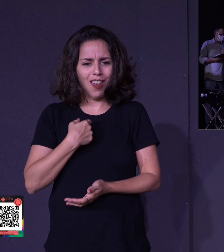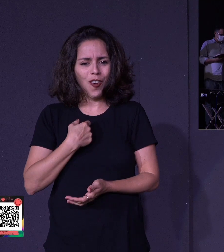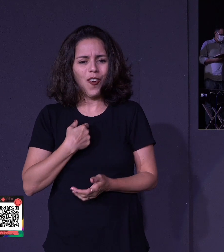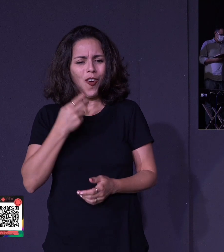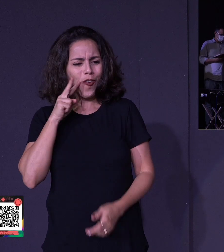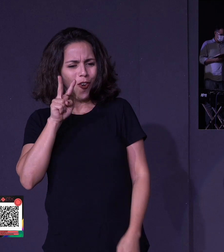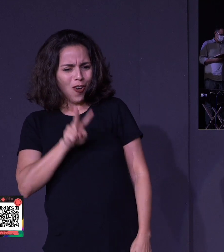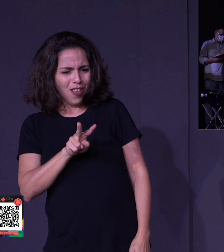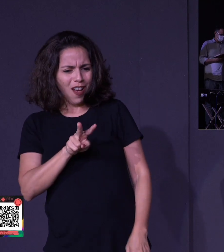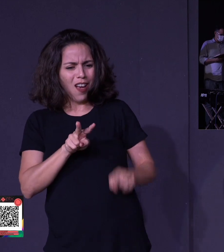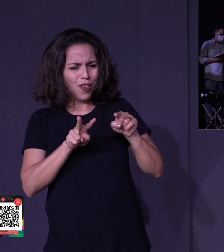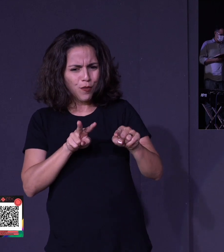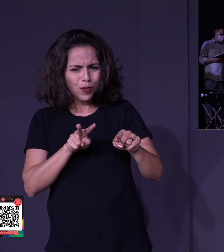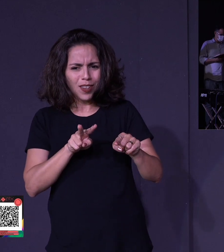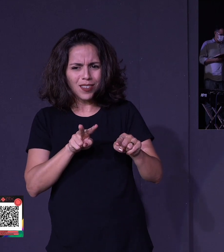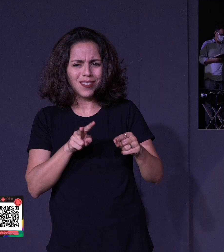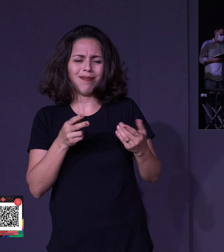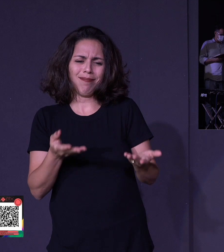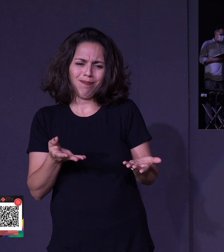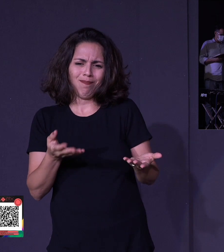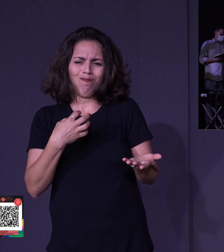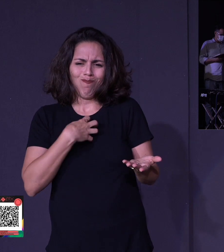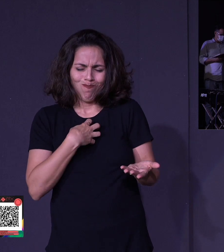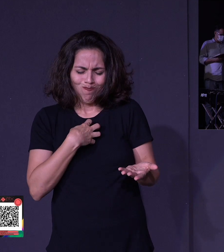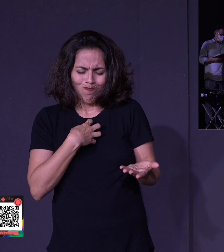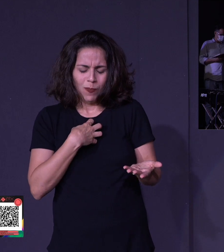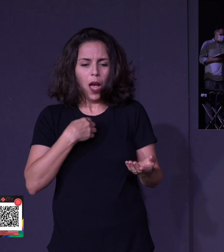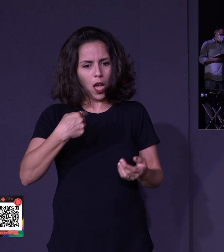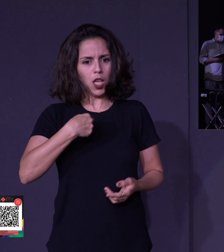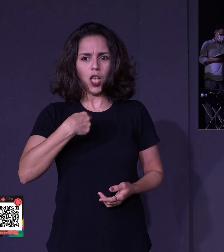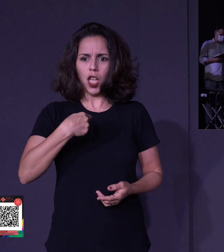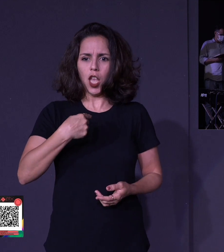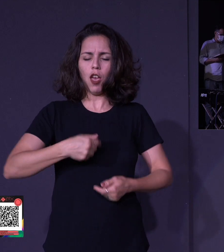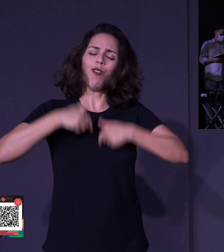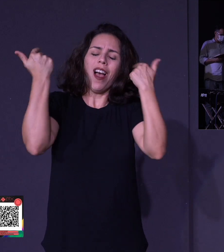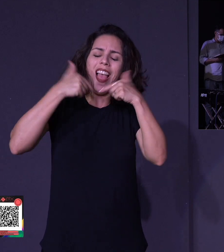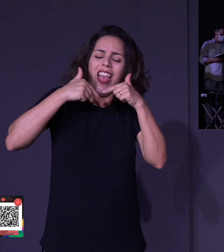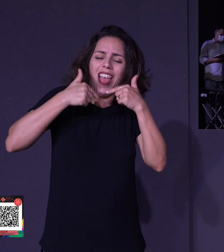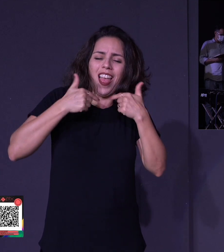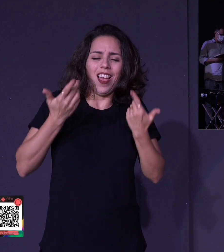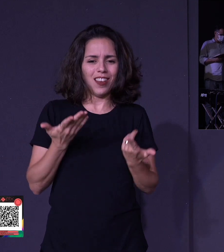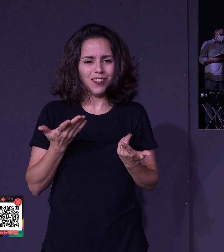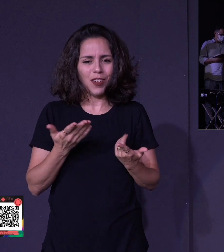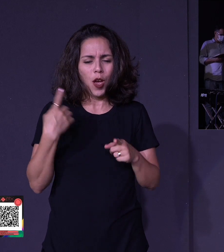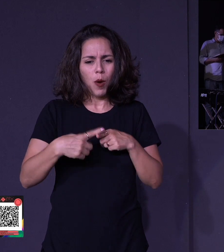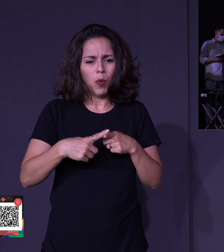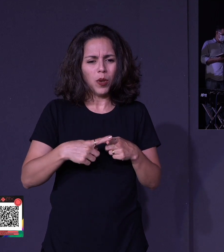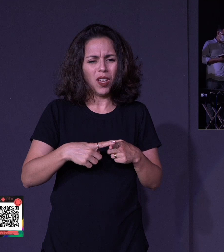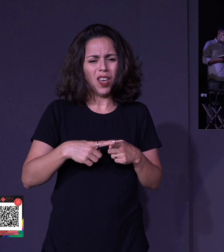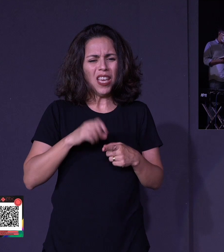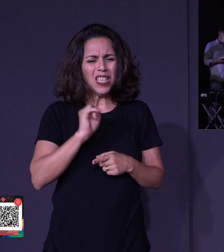aquilo que temem abater sobre vocês como uma tempestade, quando a desgraça os atingir como um vendaval, quando a angústia e a dor os